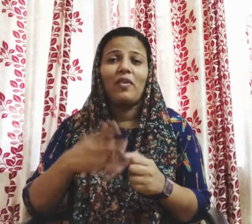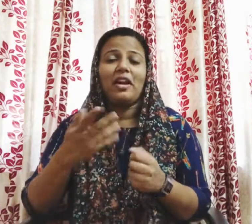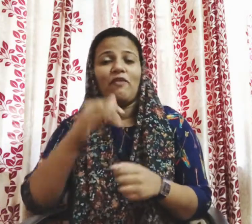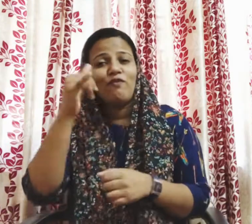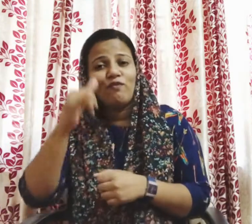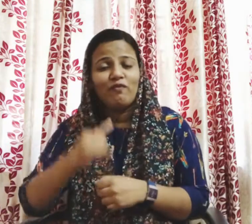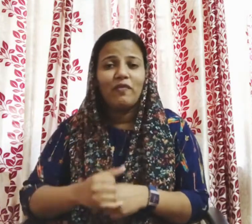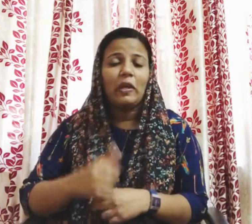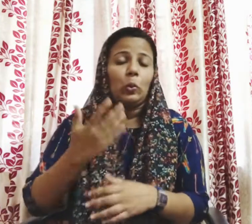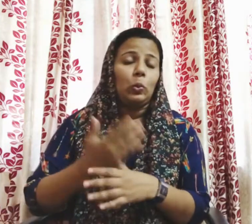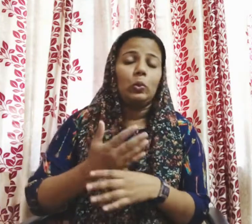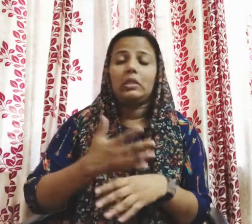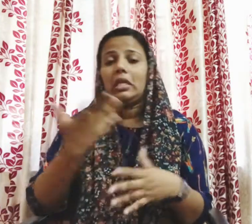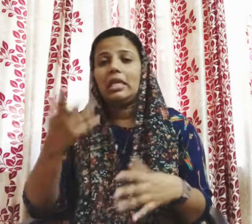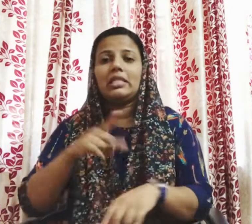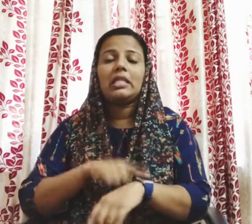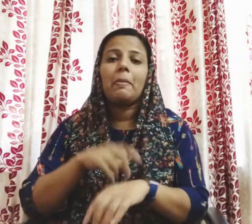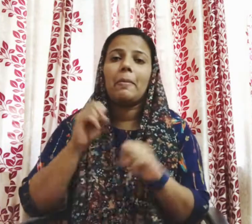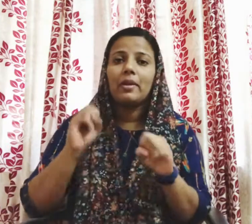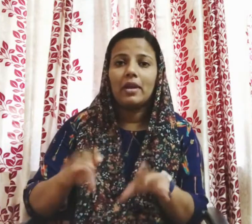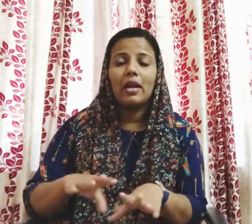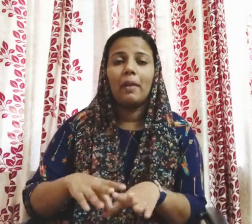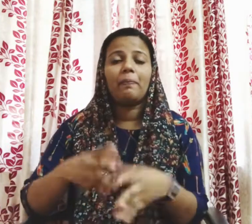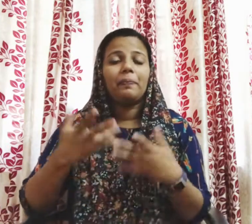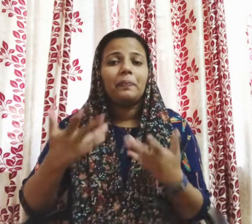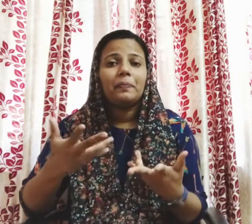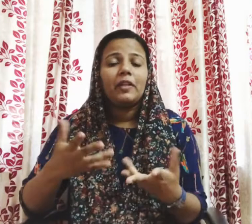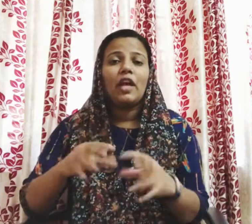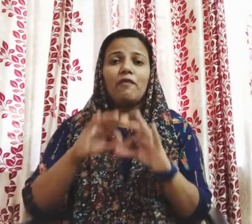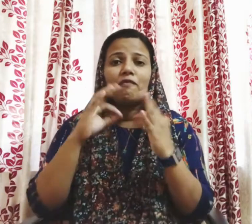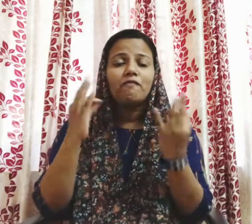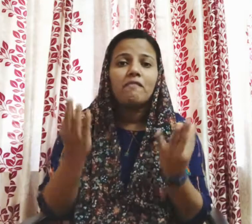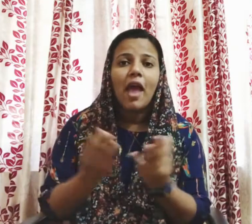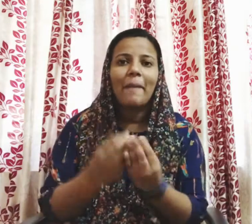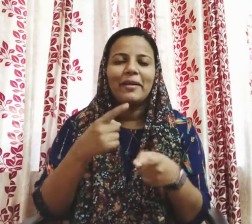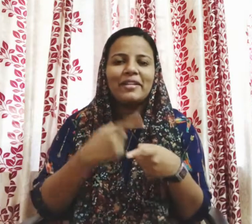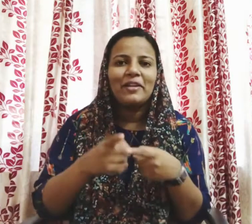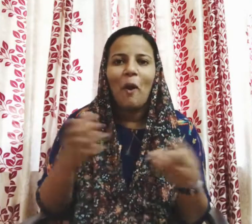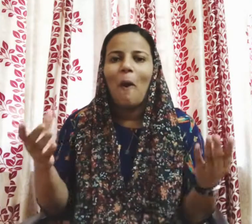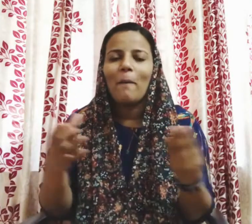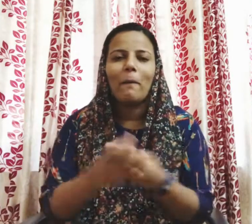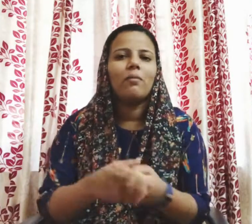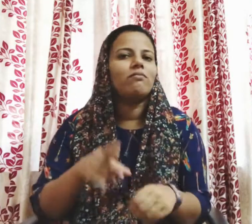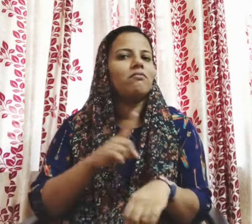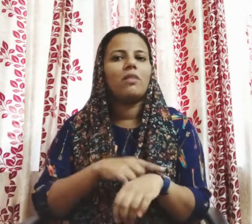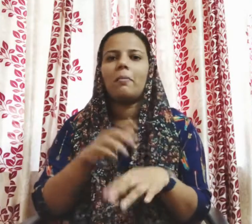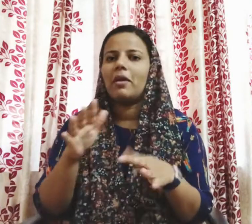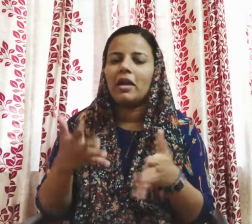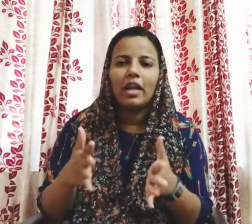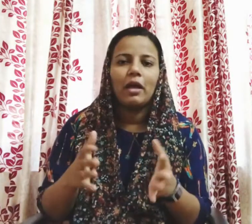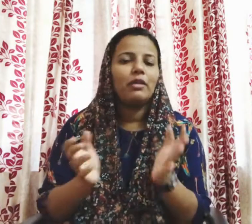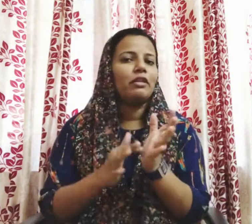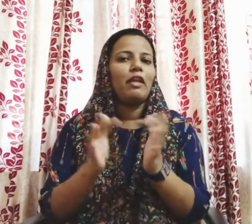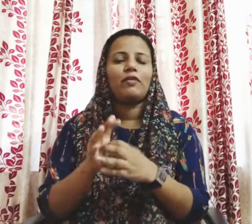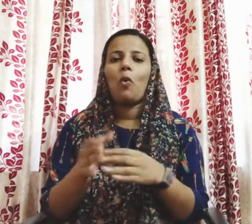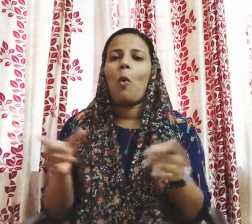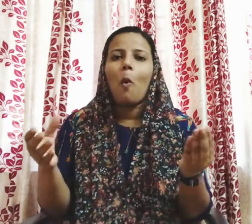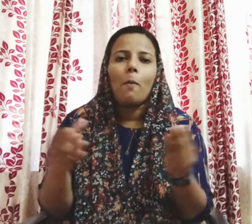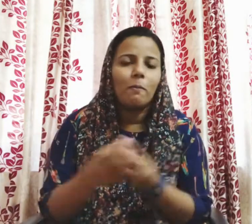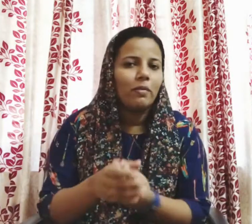വൈകിട്ട് അവർ വരുന്നു. അവർക്ക് ഒന്നിനും സമയം കിട്ടുന്നില്ല. എന്തിനു വേണം? അവരുടെ കുടുംബത്തിൽ സമയം ചിലവഴിക്കാൻ കിട്ടുന്നില്ല. ആമേൻ. ദൈവസന്നിധിയിൽ